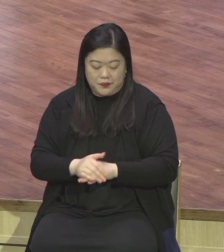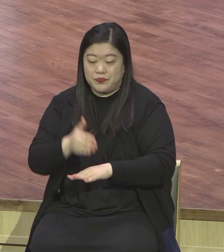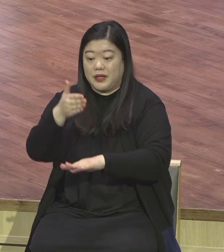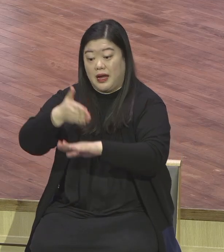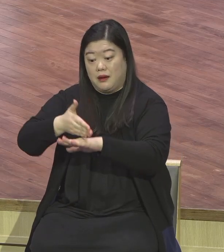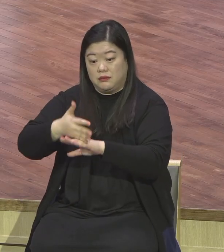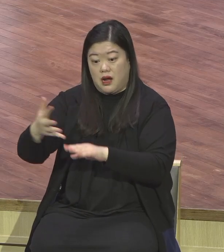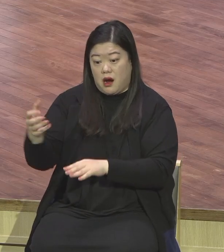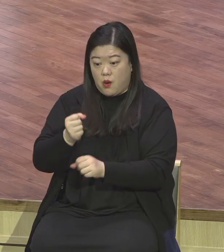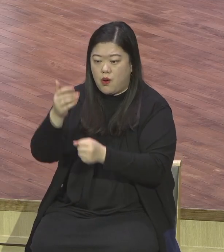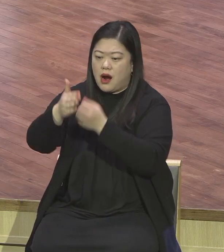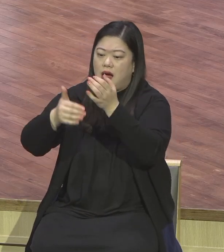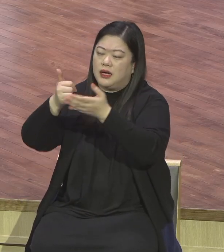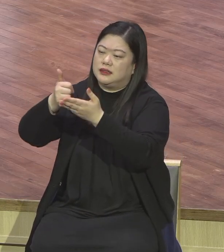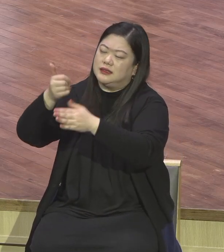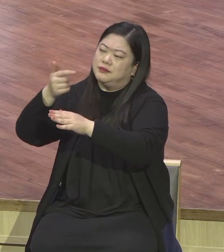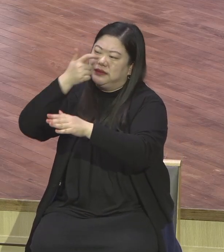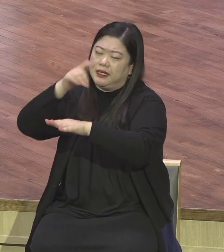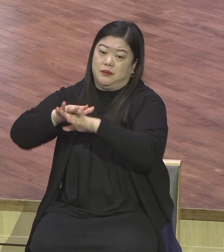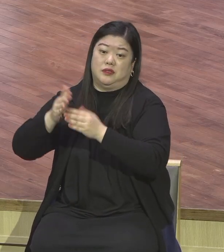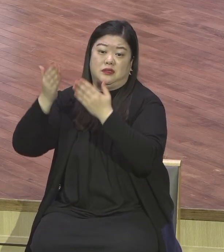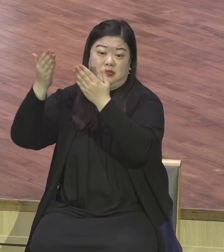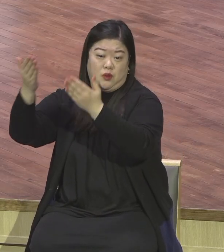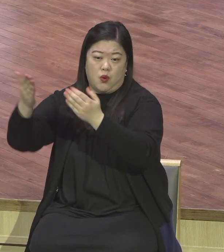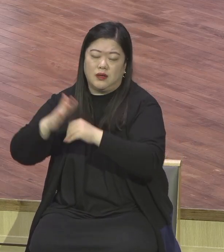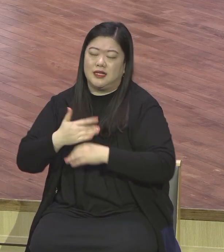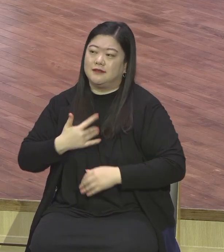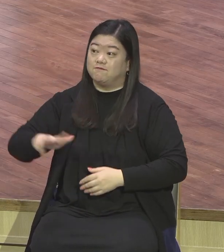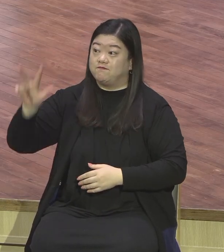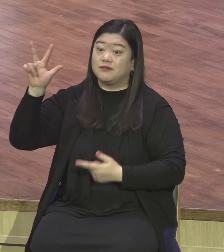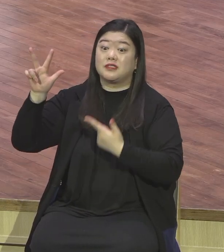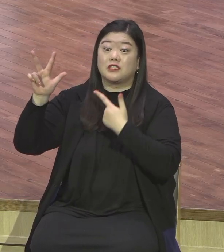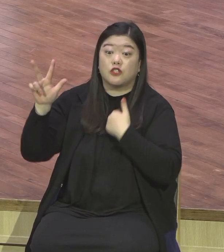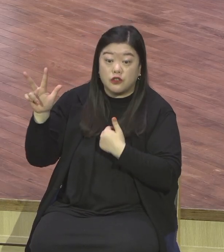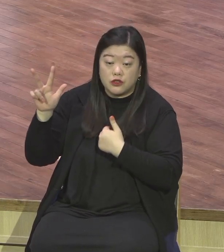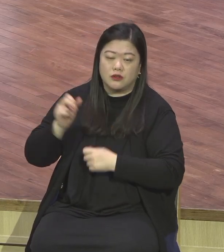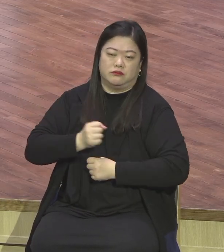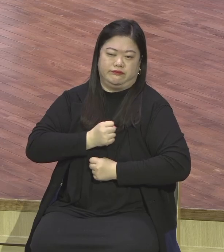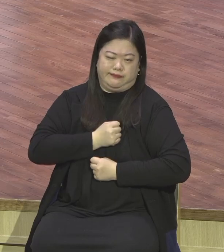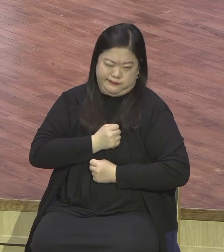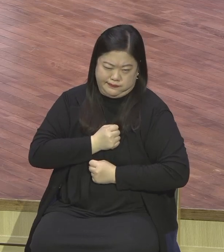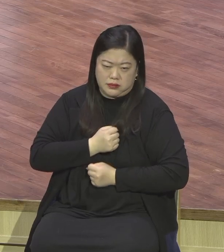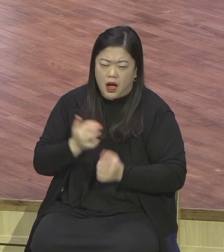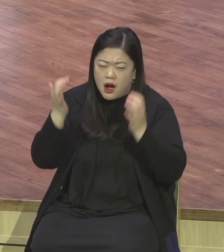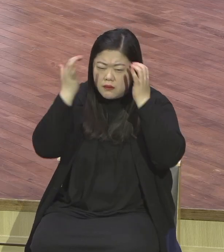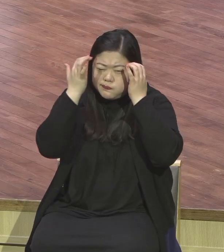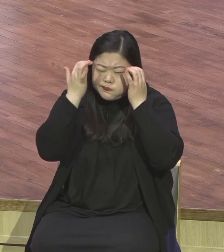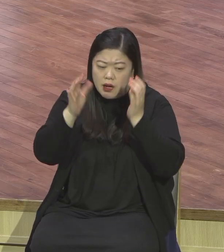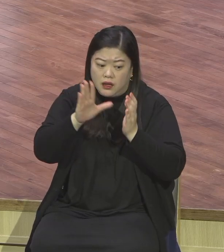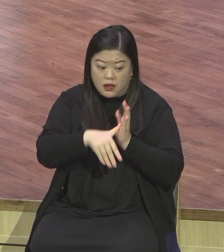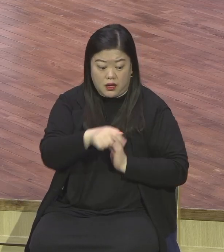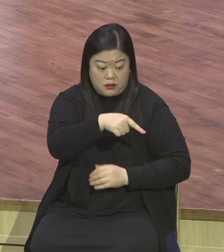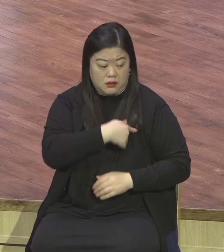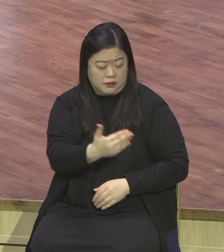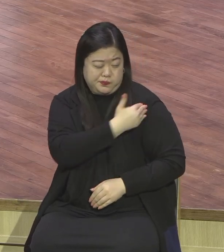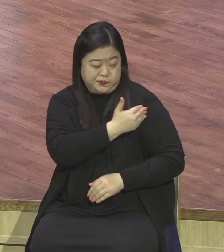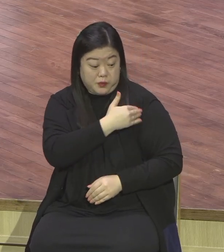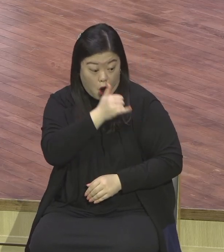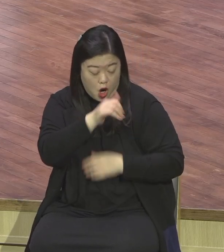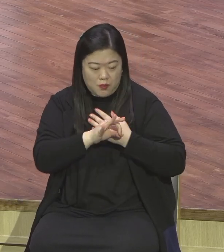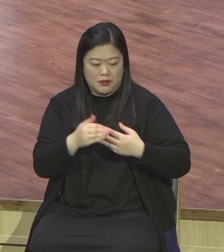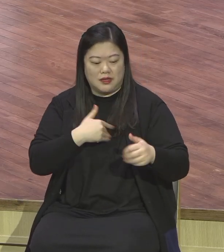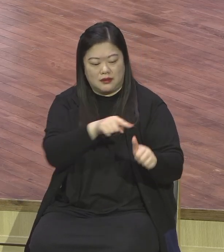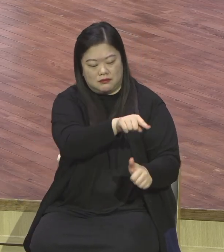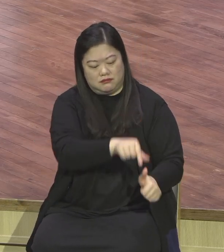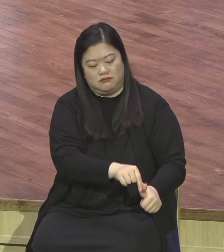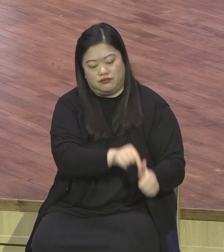드리며 지존하신 이에게 너 소원을 갚으며 활란 날에 나를 부르라 내가 너를 건지리니 네가 나를 영어롭게